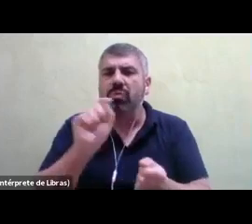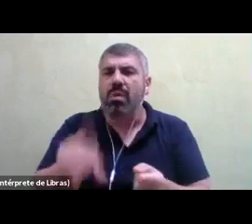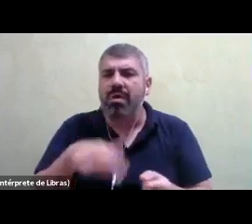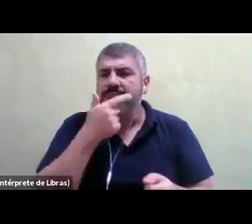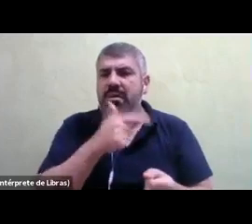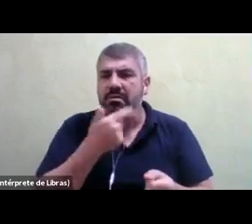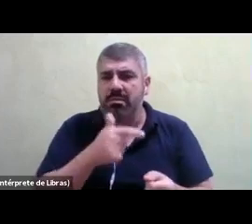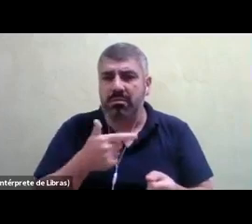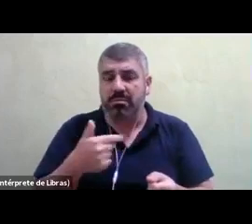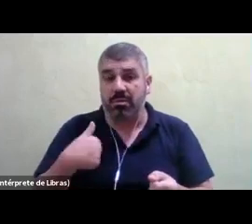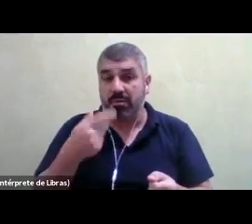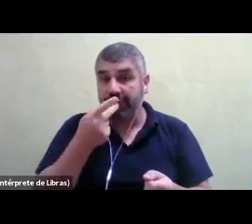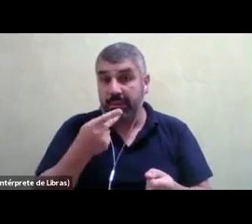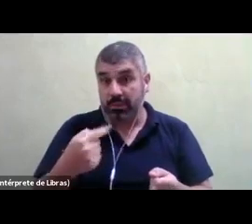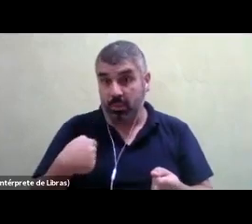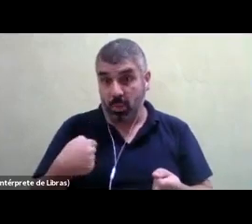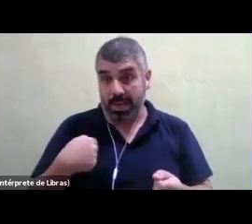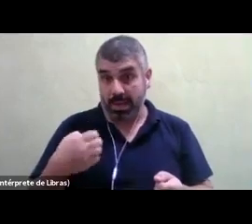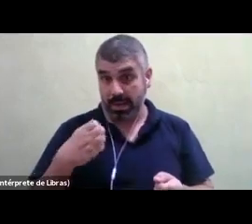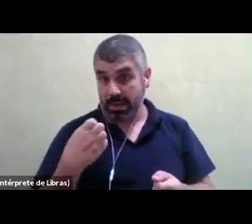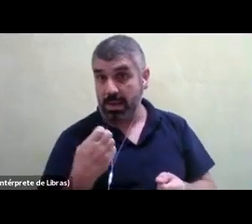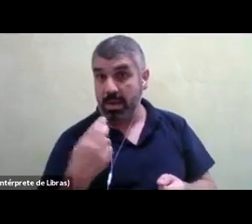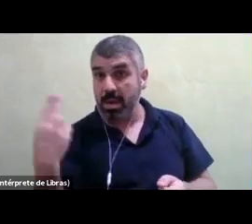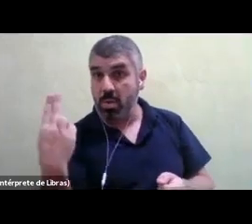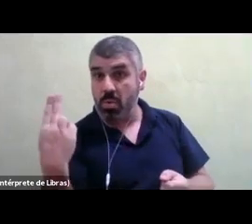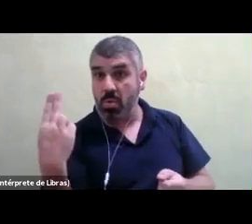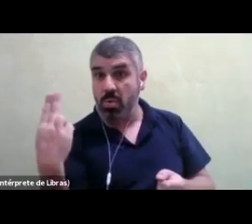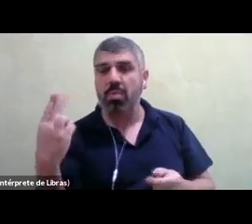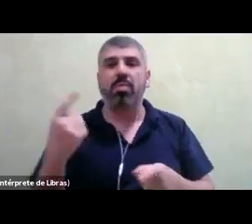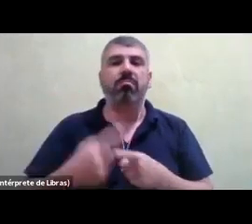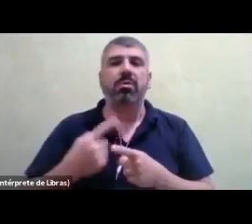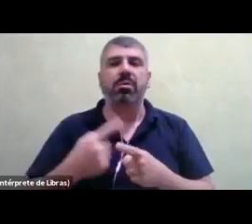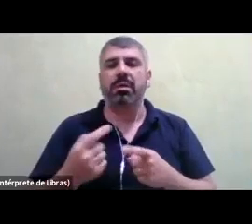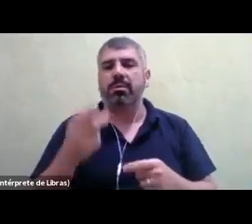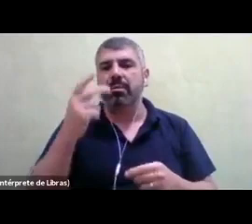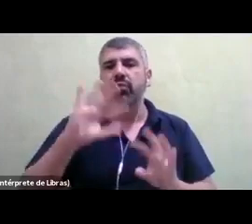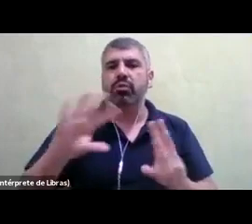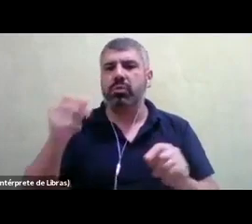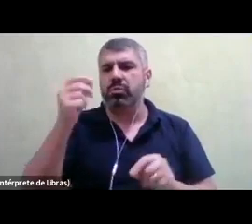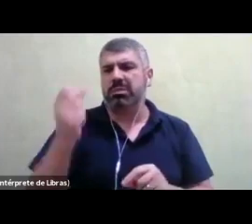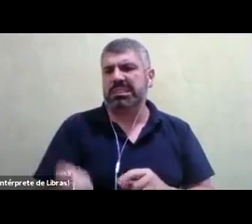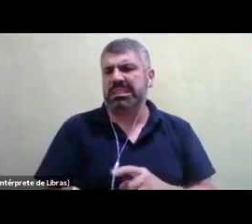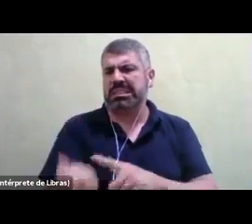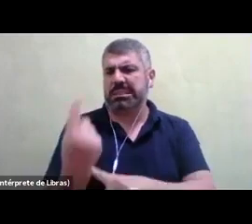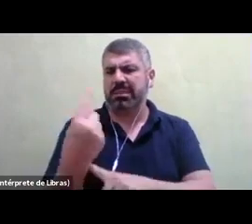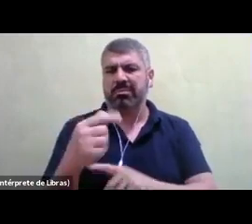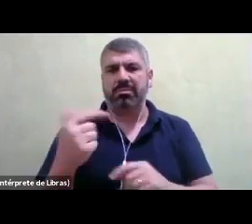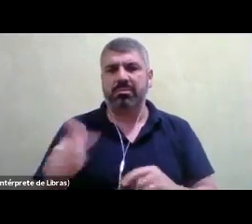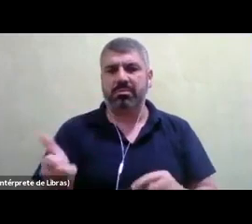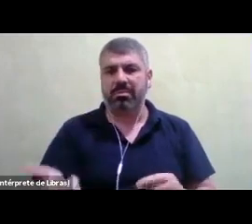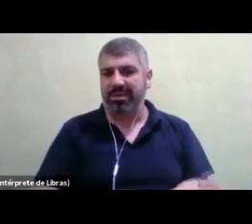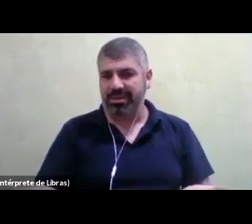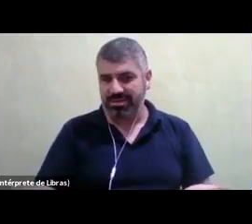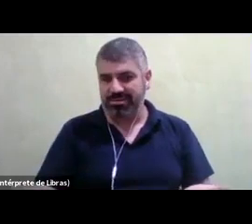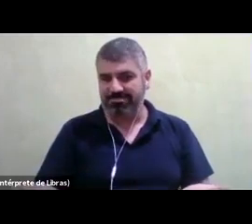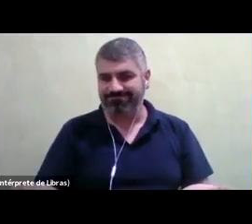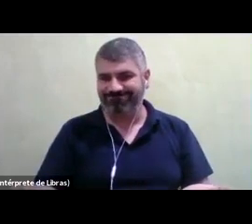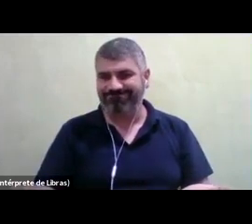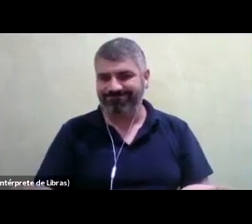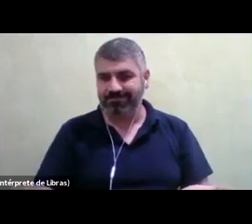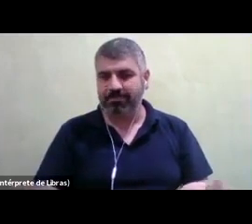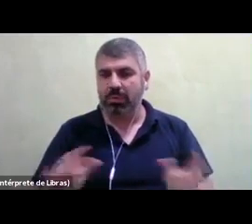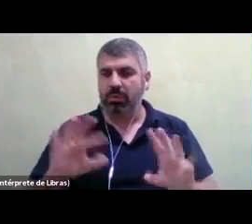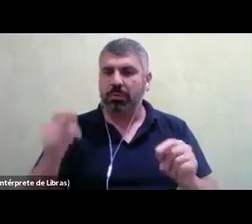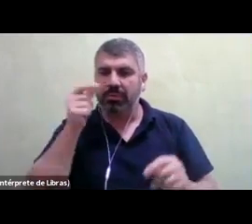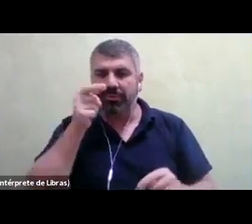eu simplesmente para que não cause estranheza para quem desavisadamente aí comece a assistir